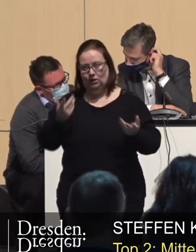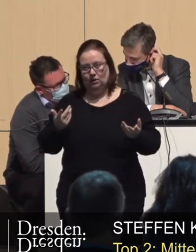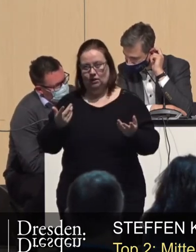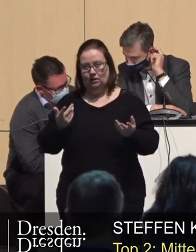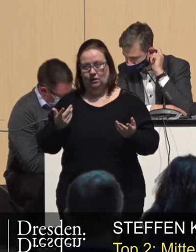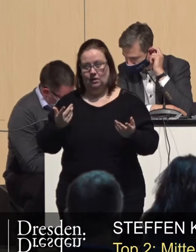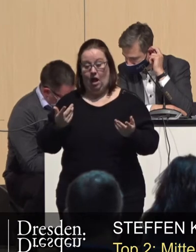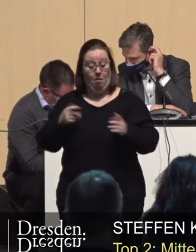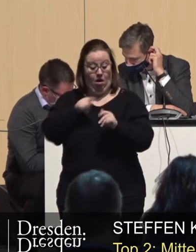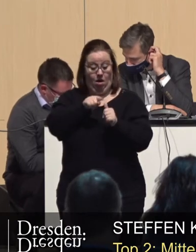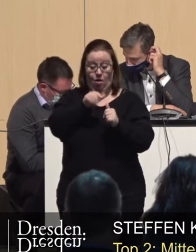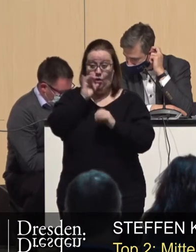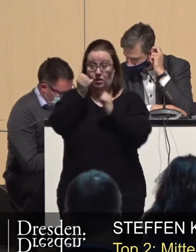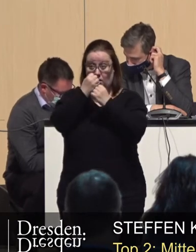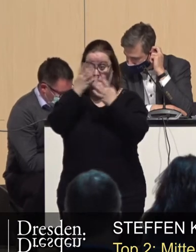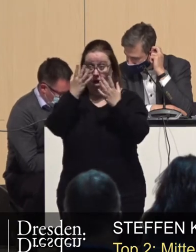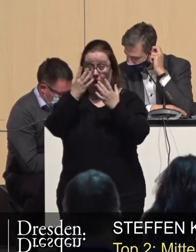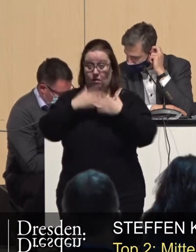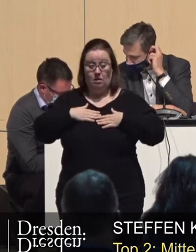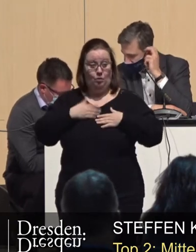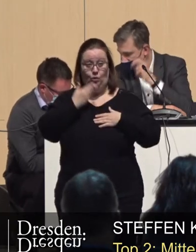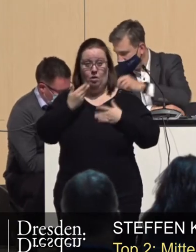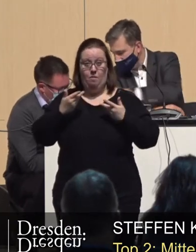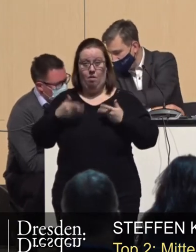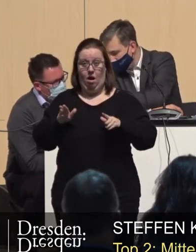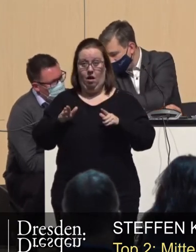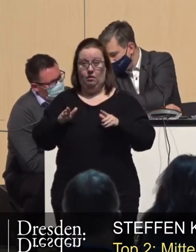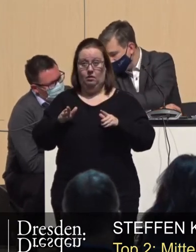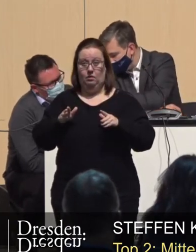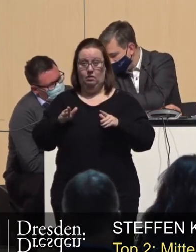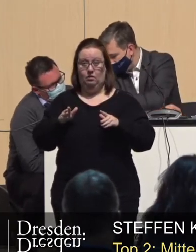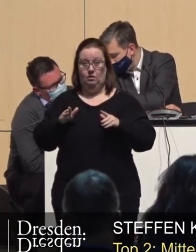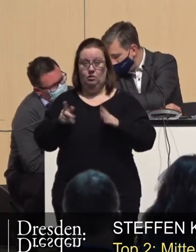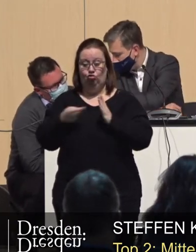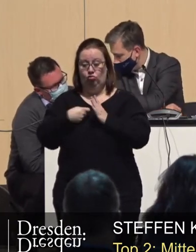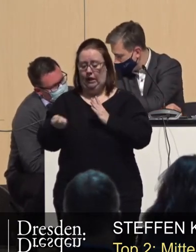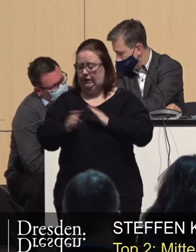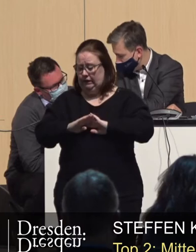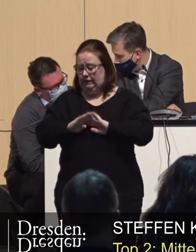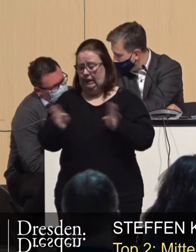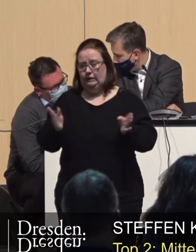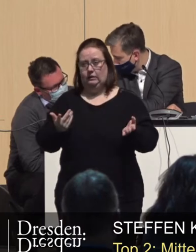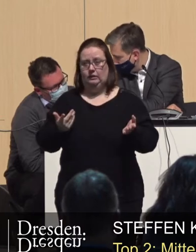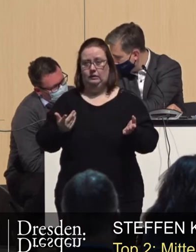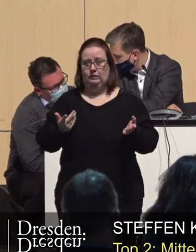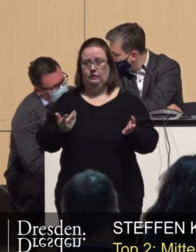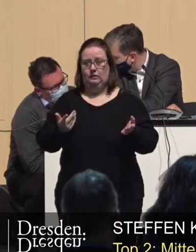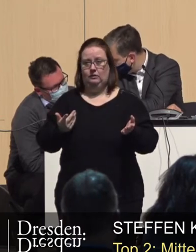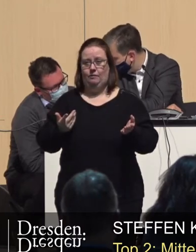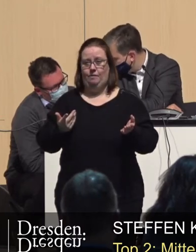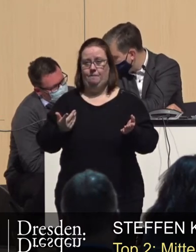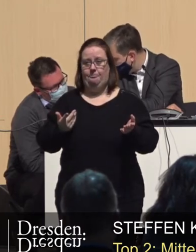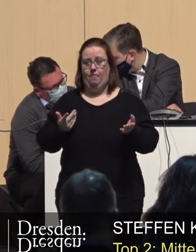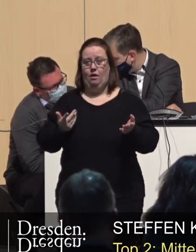Und solange das nicht klar ist, bin ich überhaupt nicht bereit, irgendetwas zu streichen, sondern